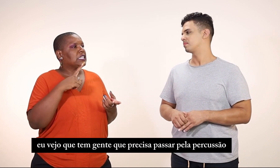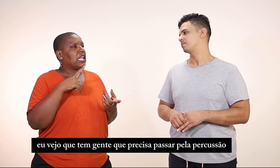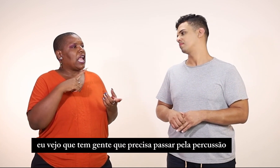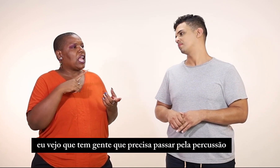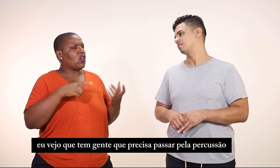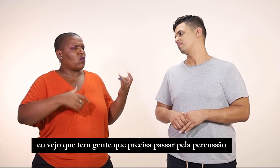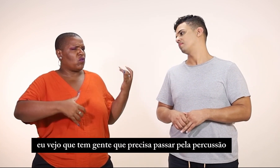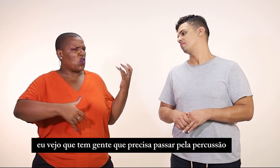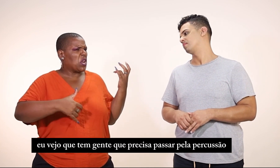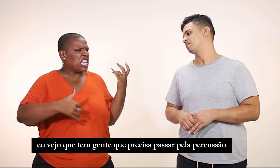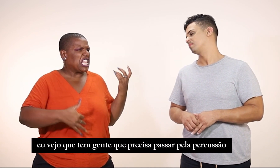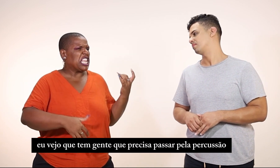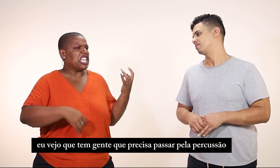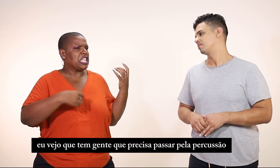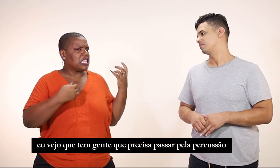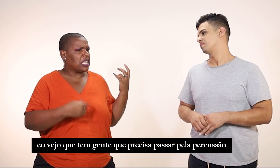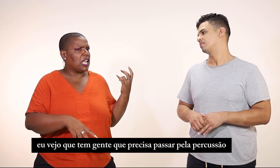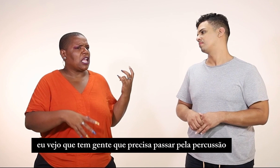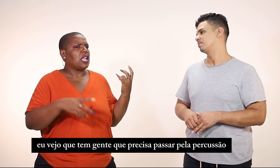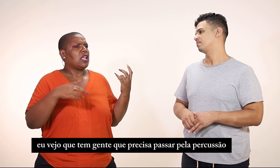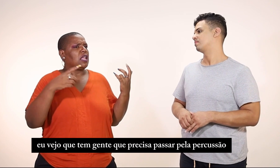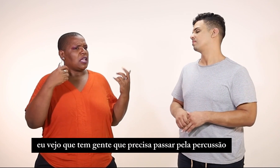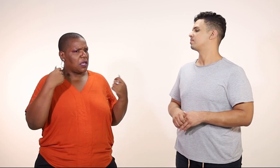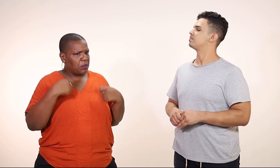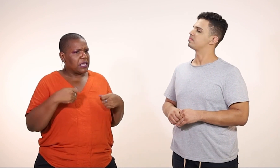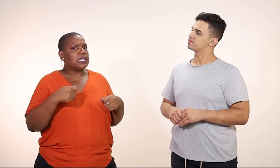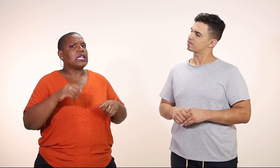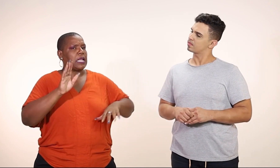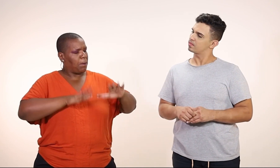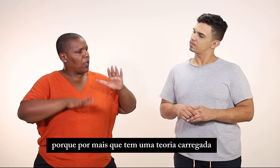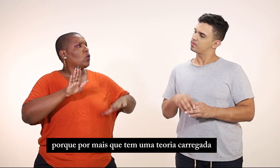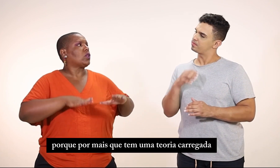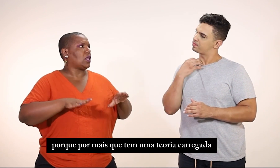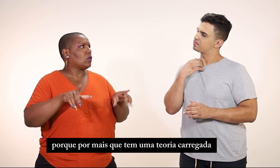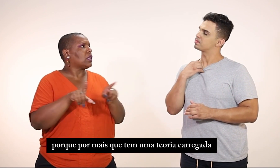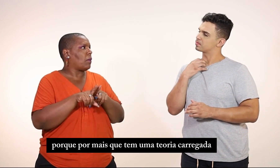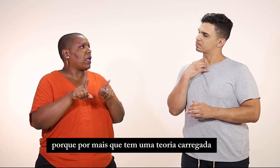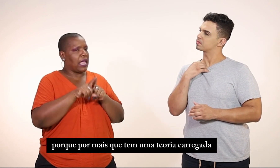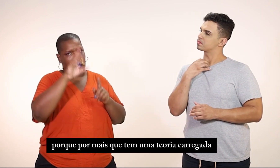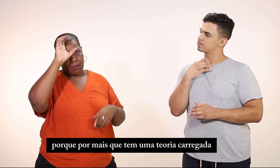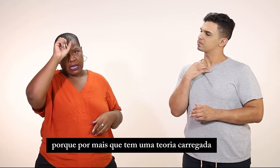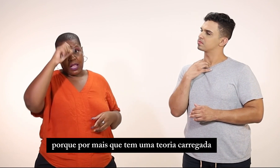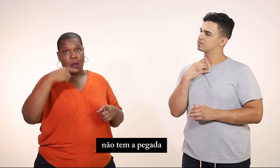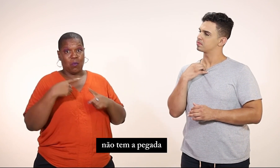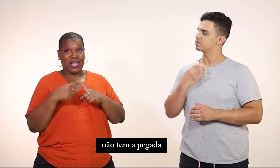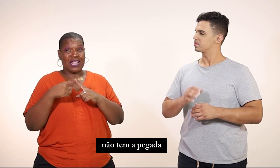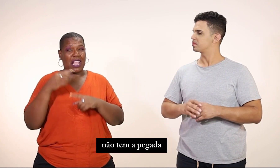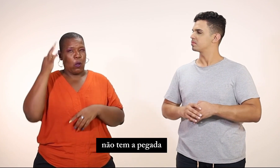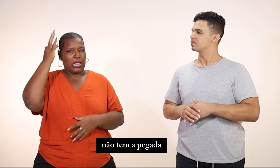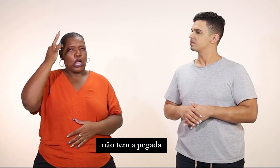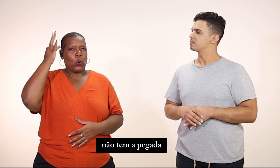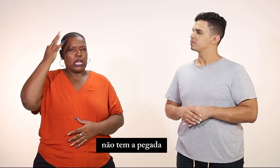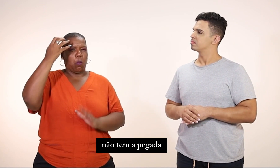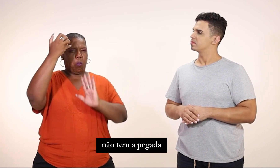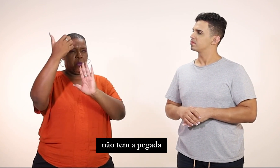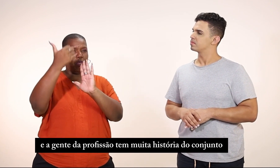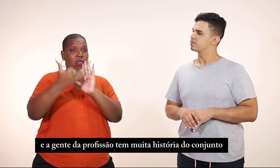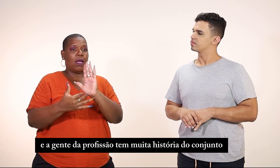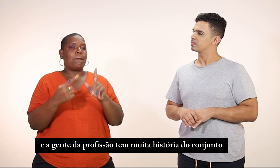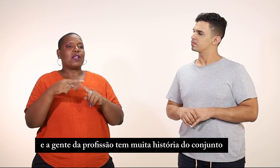tem gente que precisa passar pela percussão. Porque por mais que tenha uma teoria carregada, não tem a pegada. E a gente da